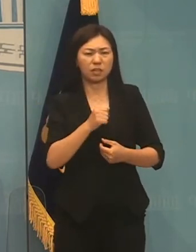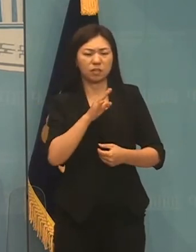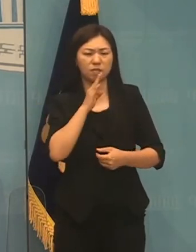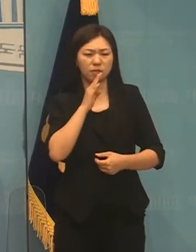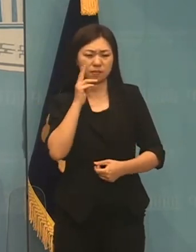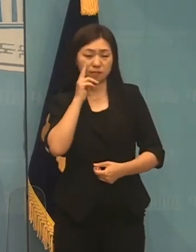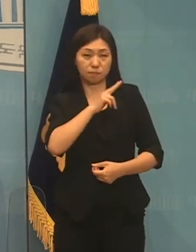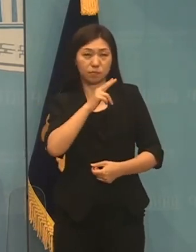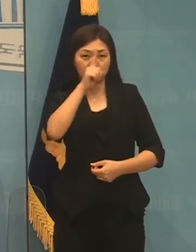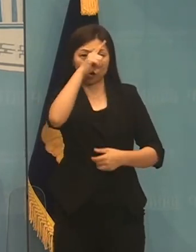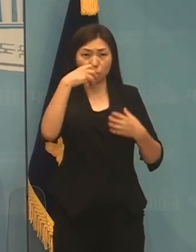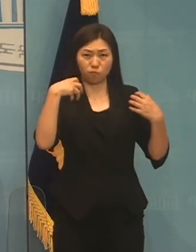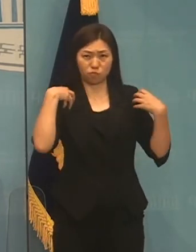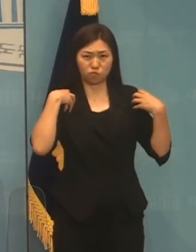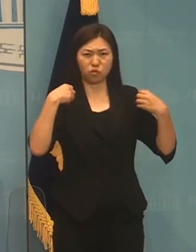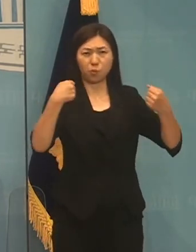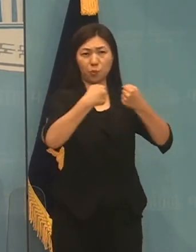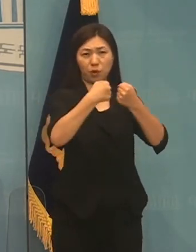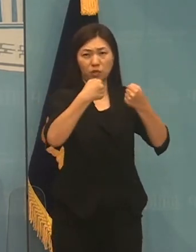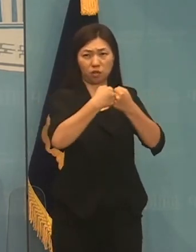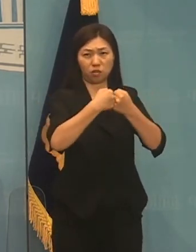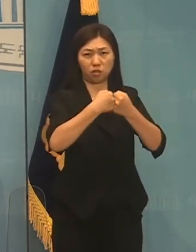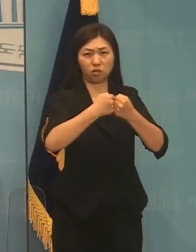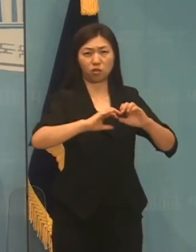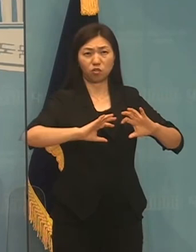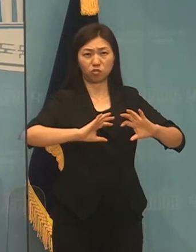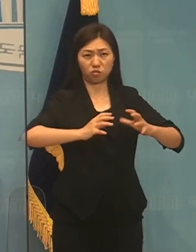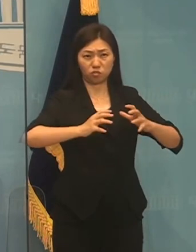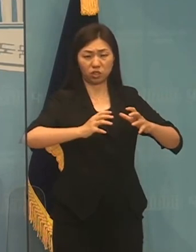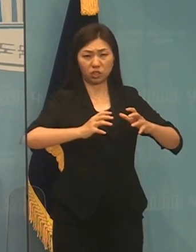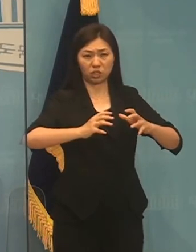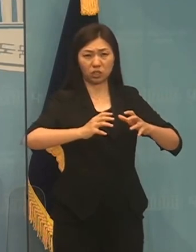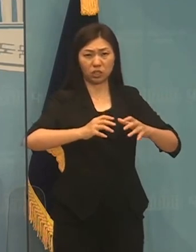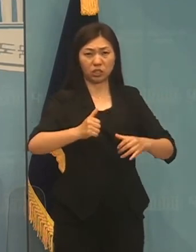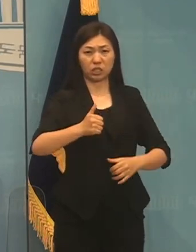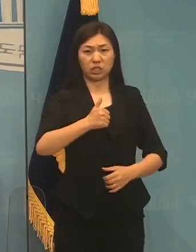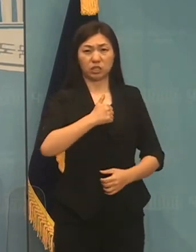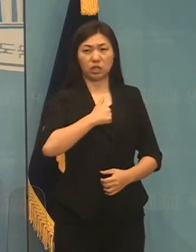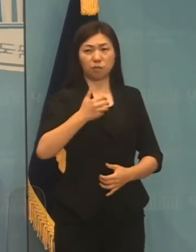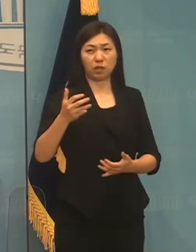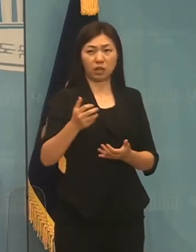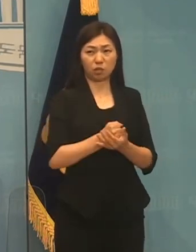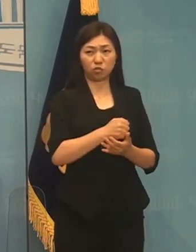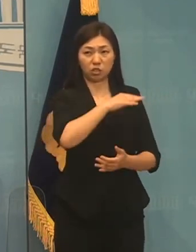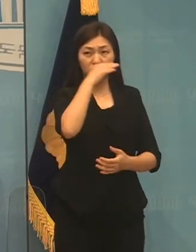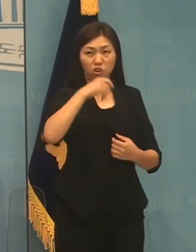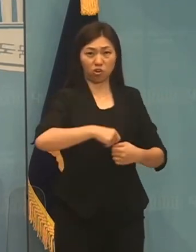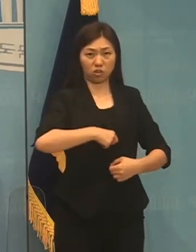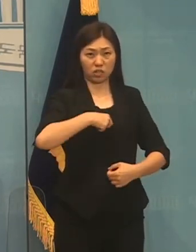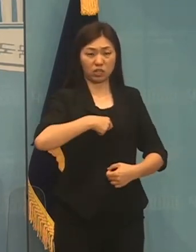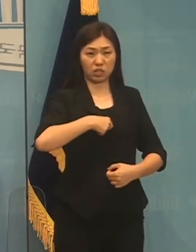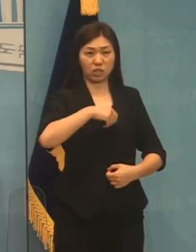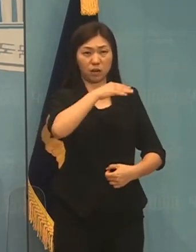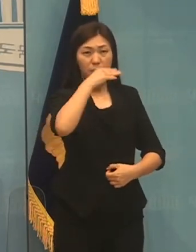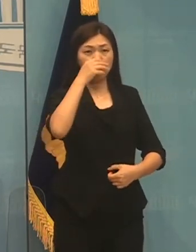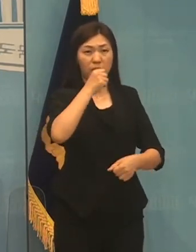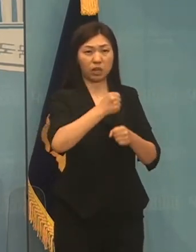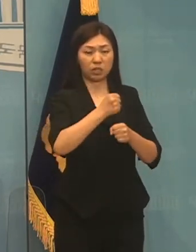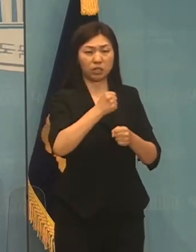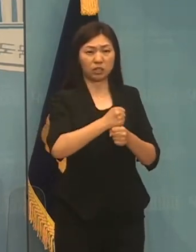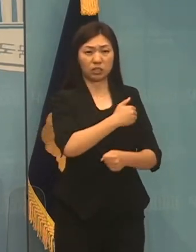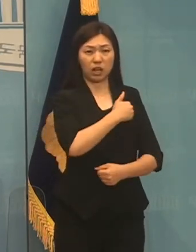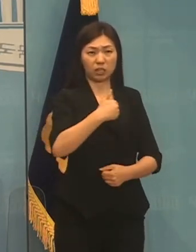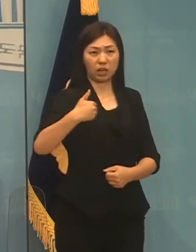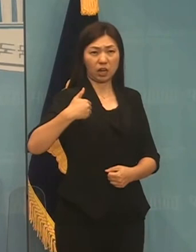심판하여 국가 지도자에 대한 자부심을 가지고 정의가 바로선